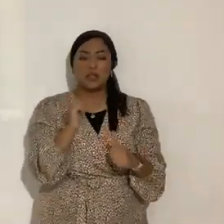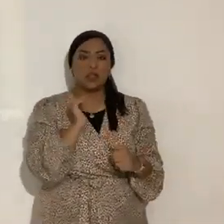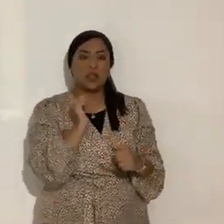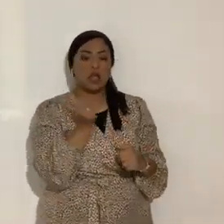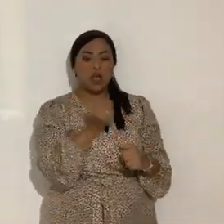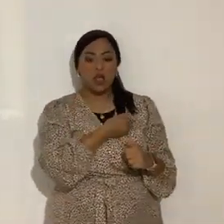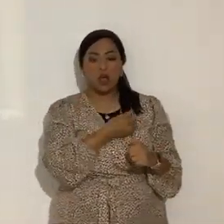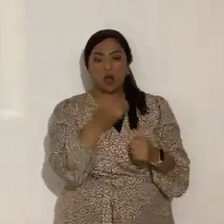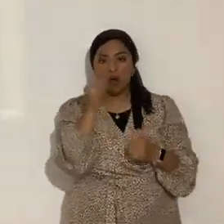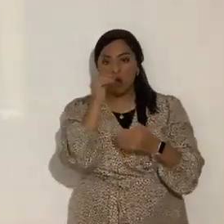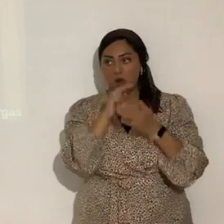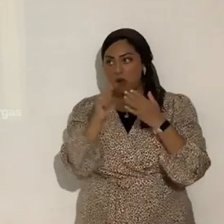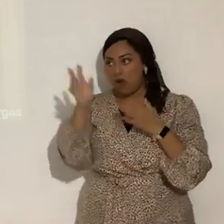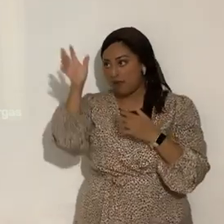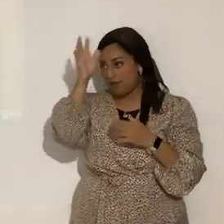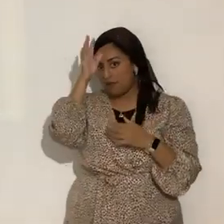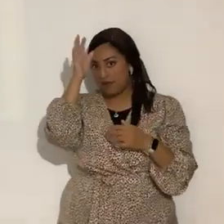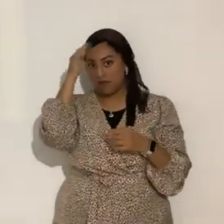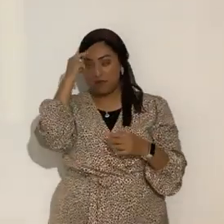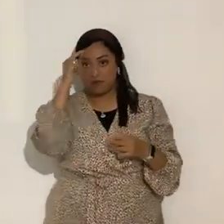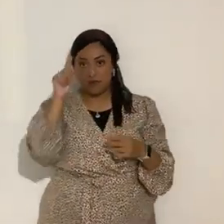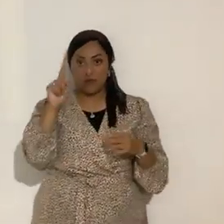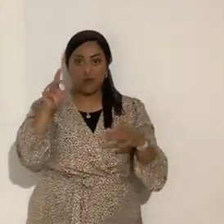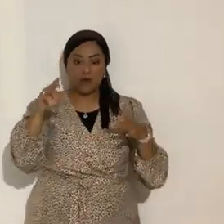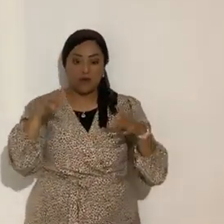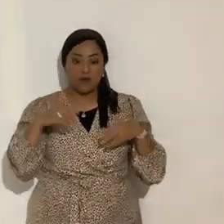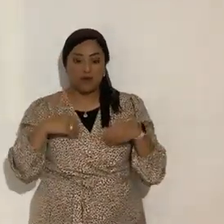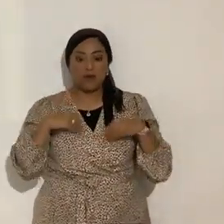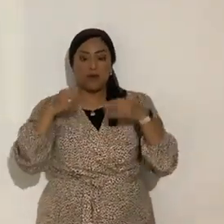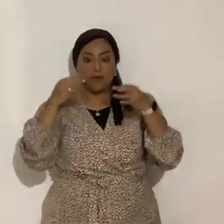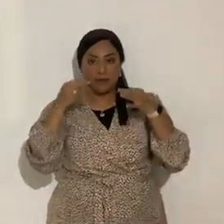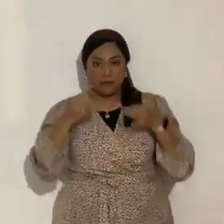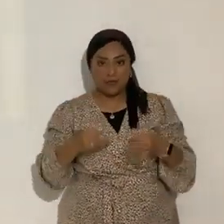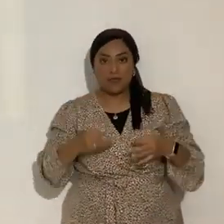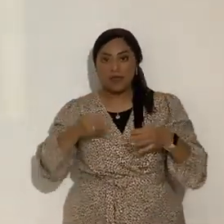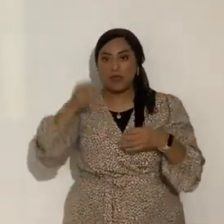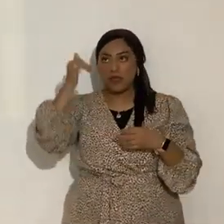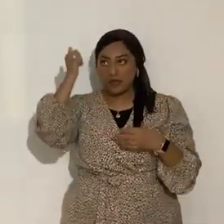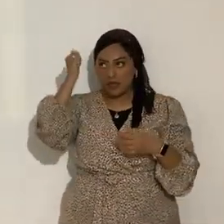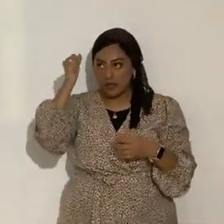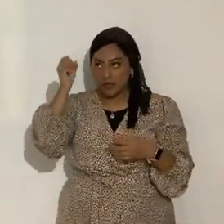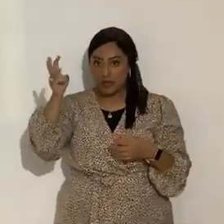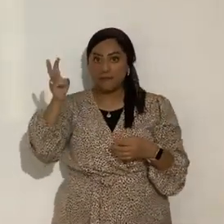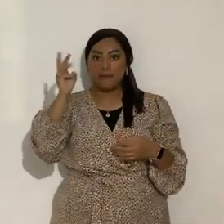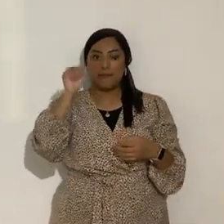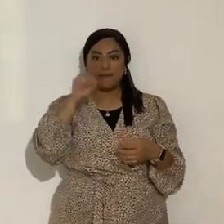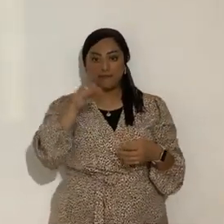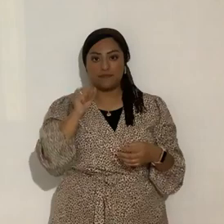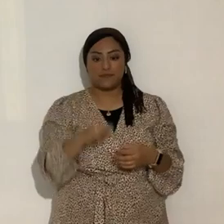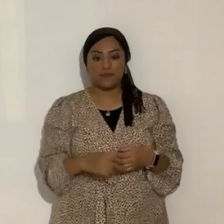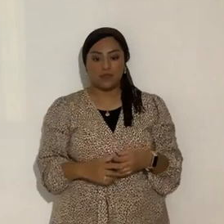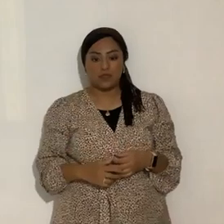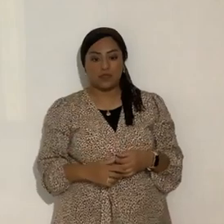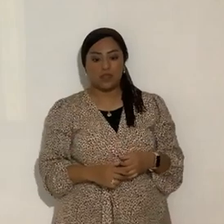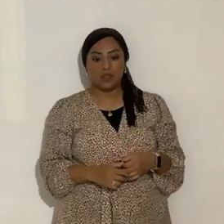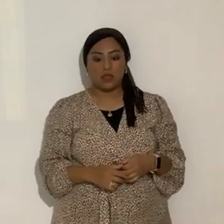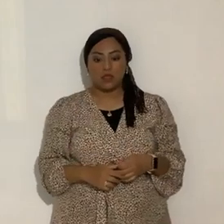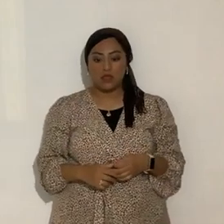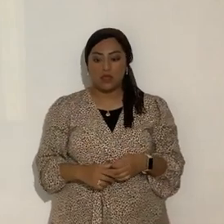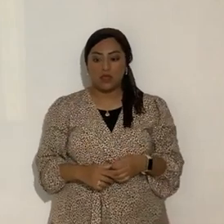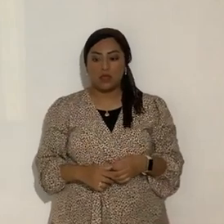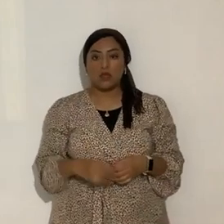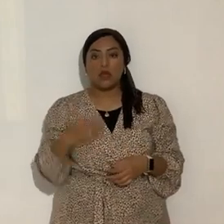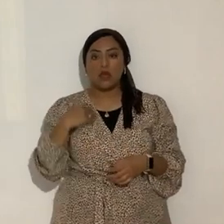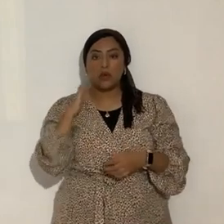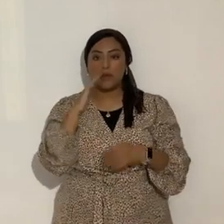Padre Nuestro, el Avino, para aceptar la voluntad de Yahshua. ¿De acuerdo? Bueno, ahora